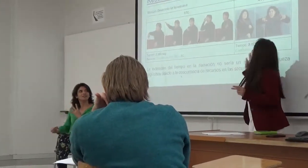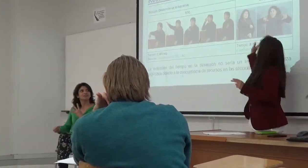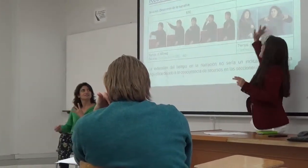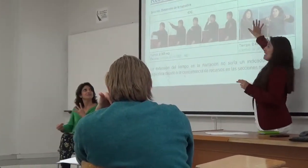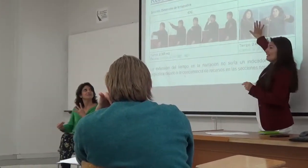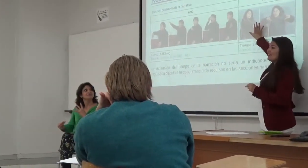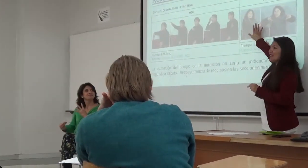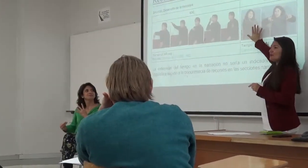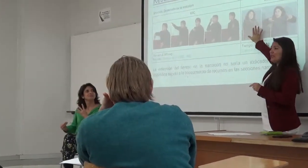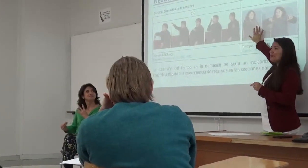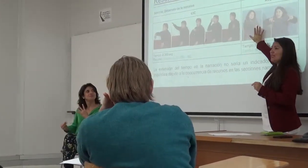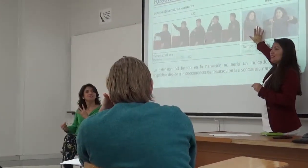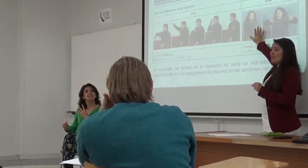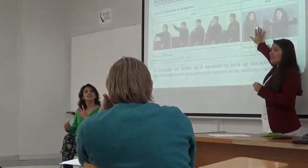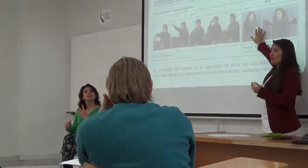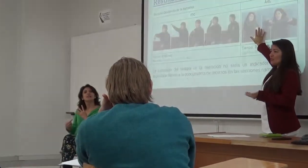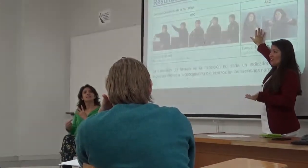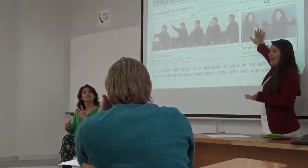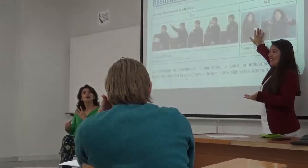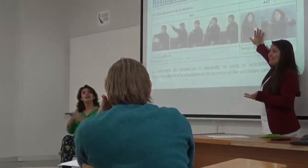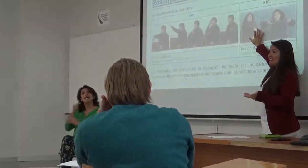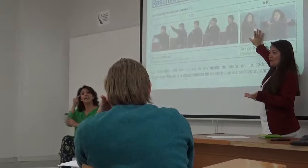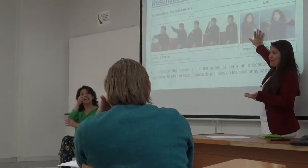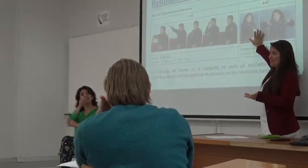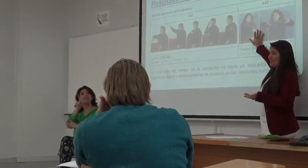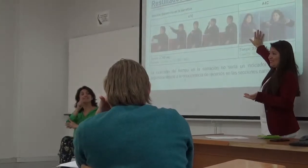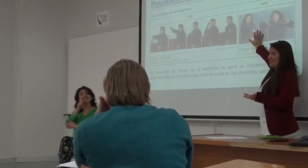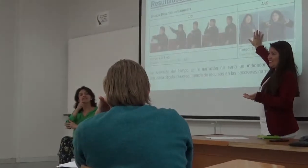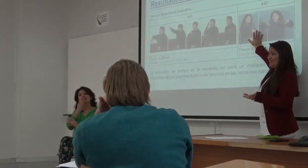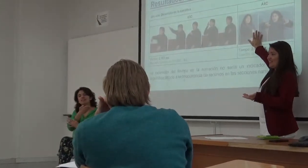mencionar, ella tiene experiencia inicial en formación oralista.